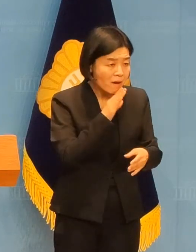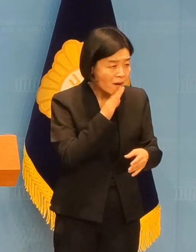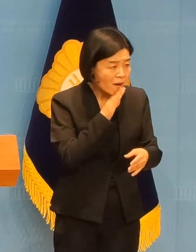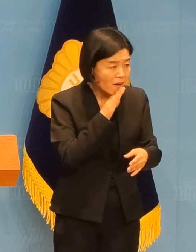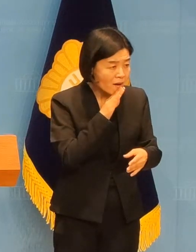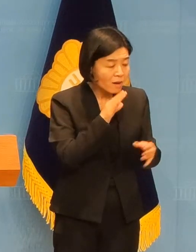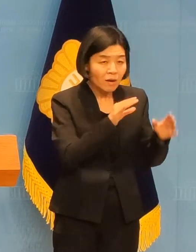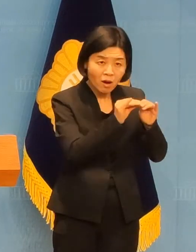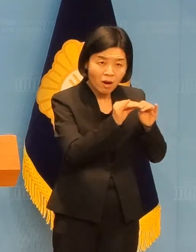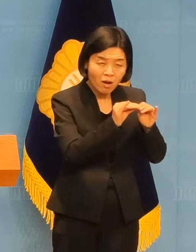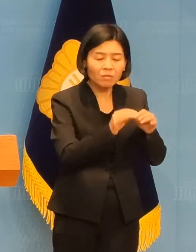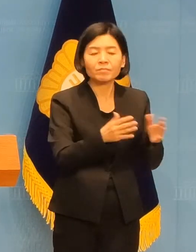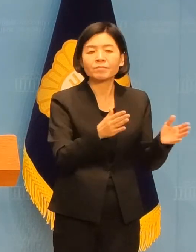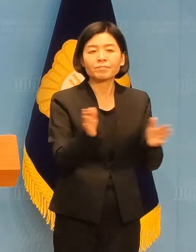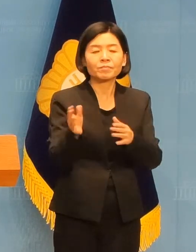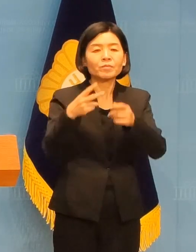번째입니다.